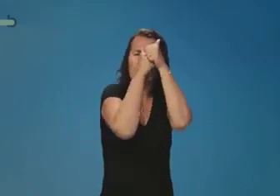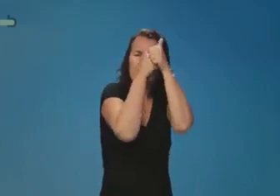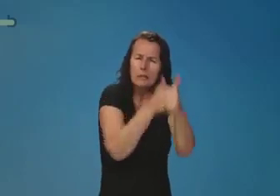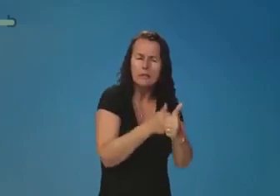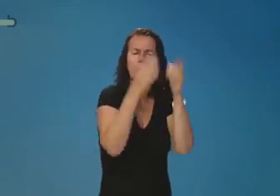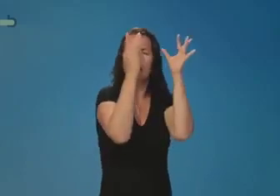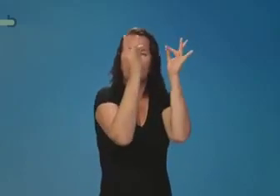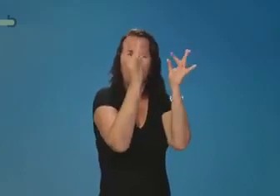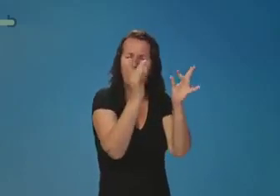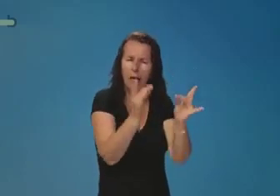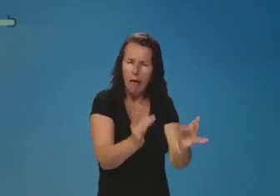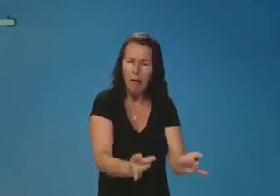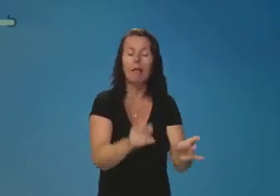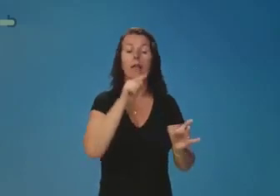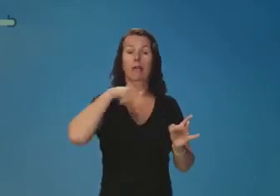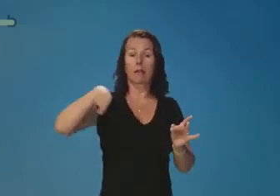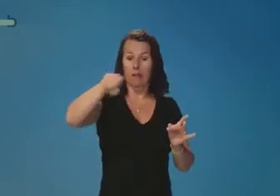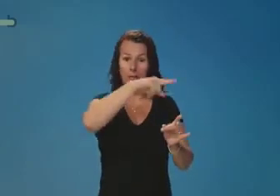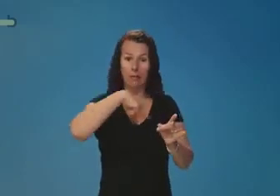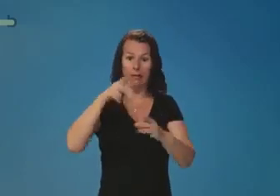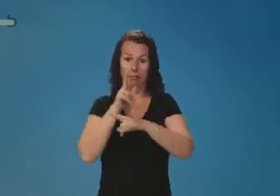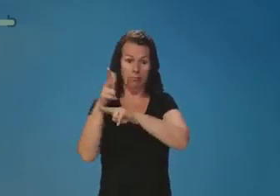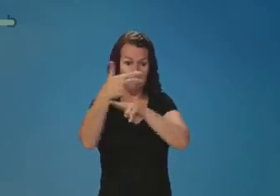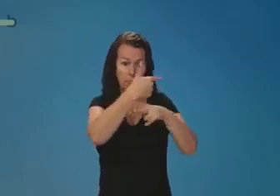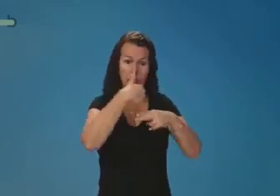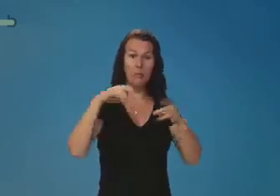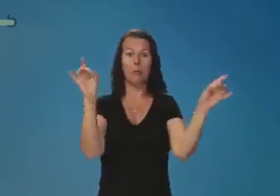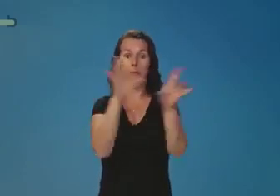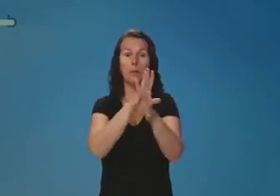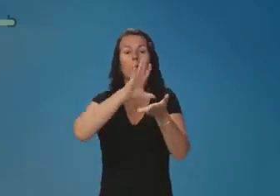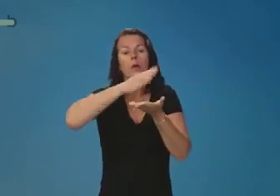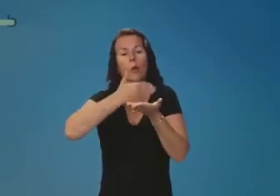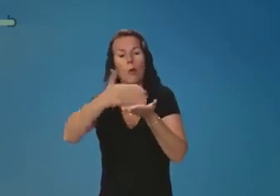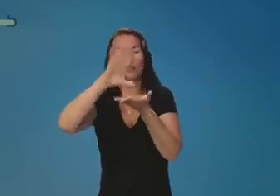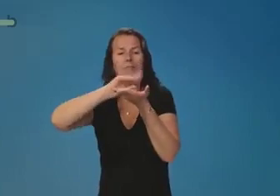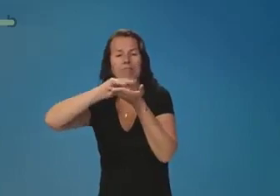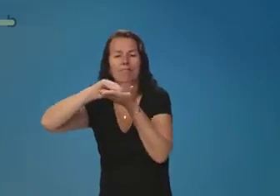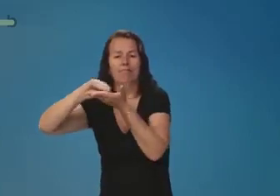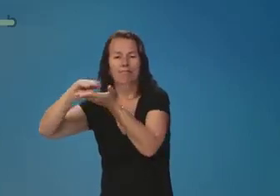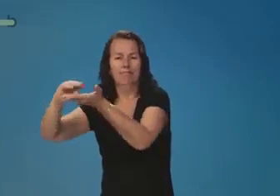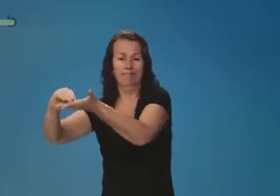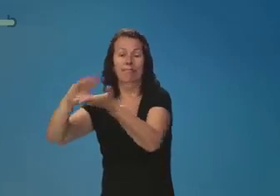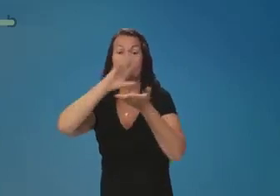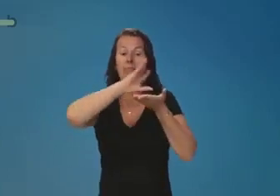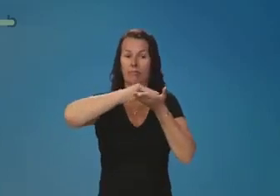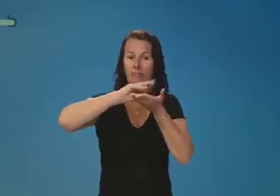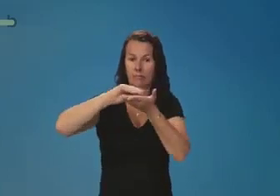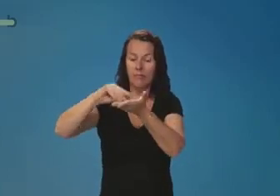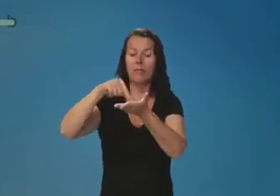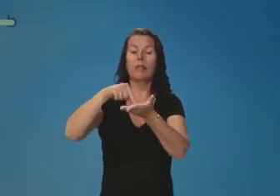metodologia específica. Depois que a fase de captação foi concluída, iniciou-se o processo de notação,